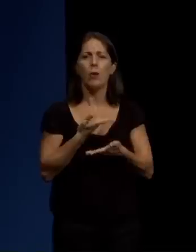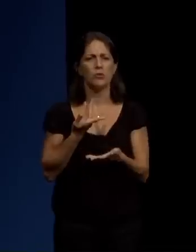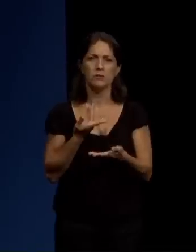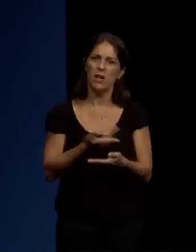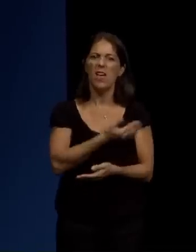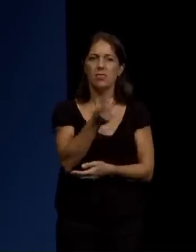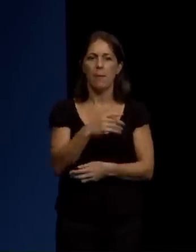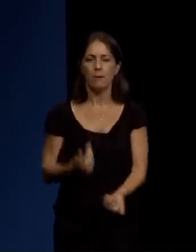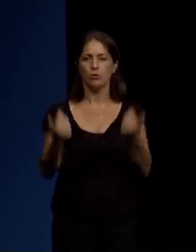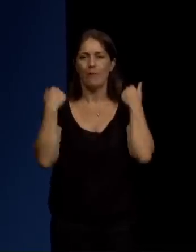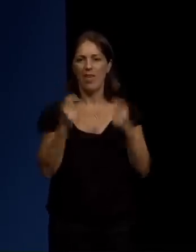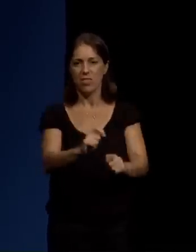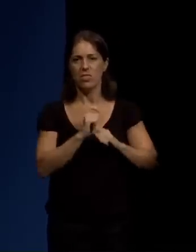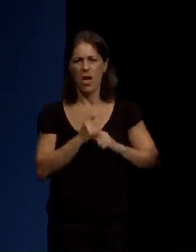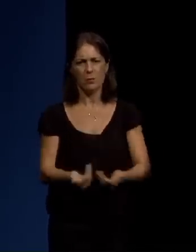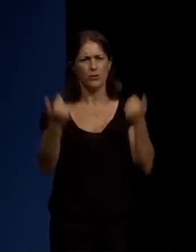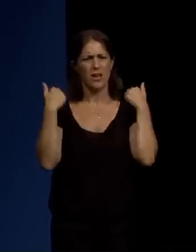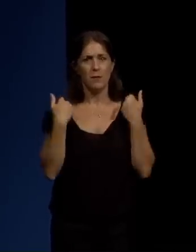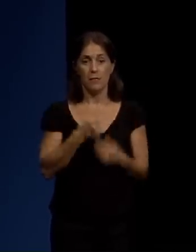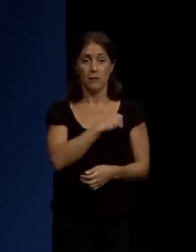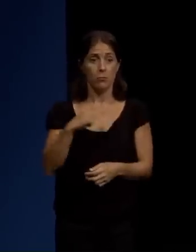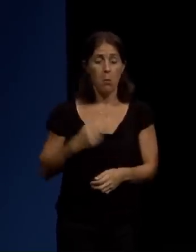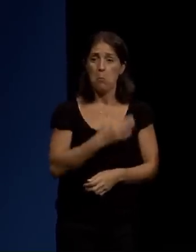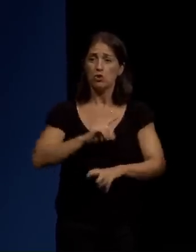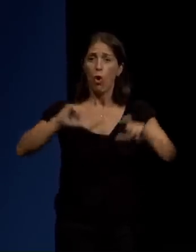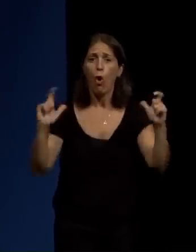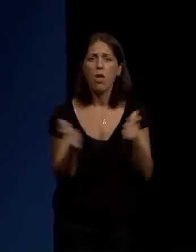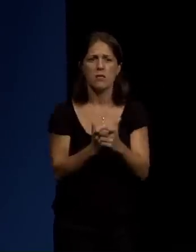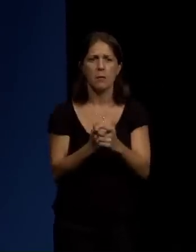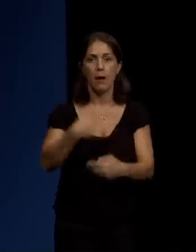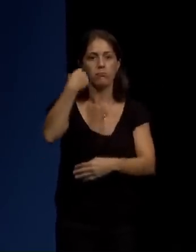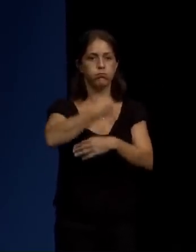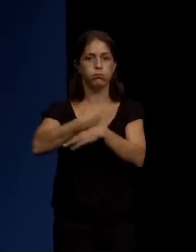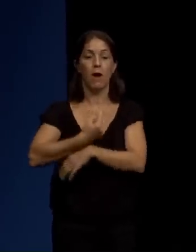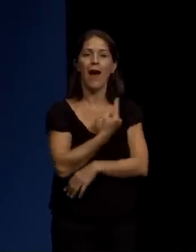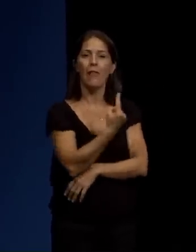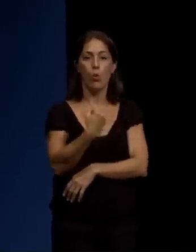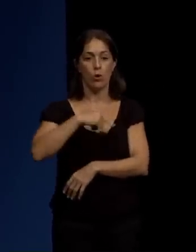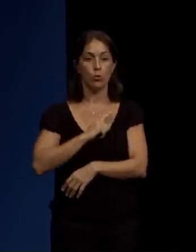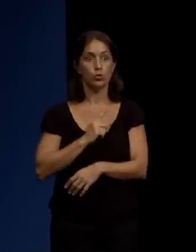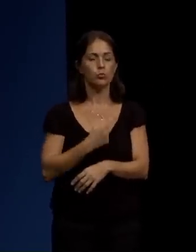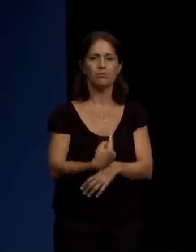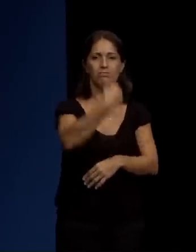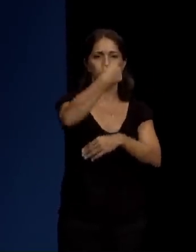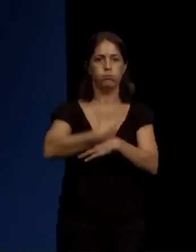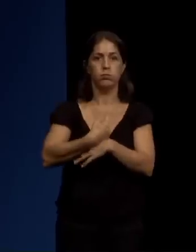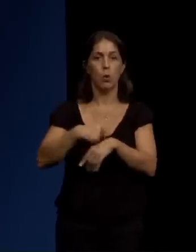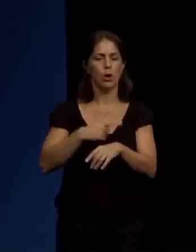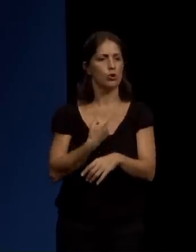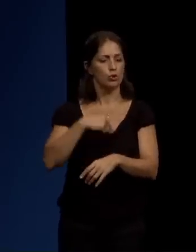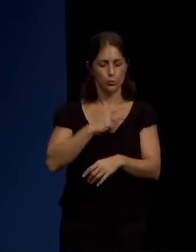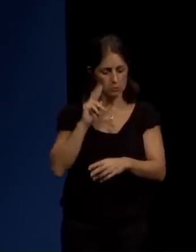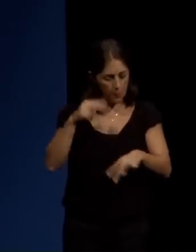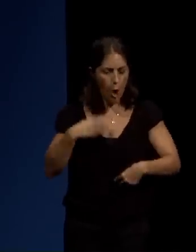responsabilidade enorme, unha responsabilidade individual e colectiva que nos emplaza a cada un e a cada unha de nós de poñer o mellor de nós